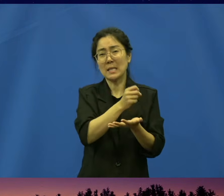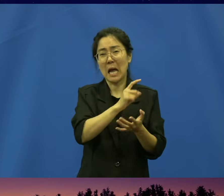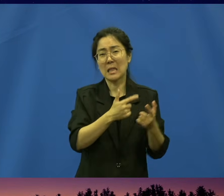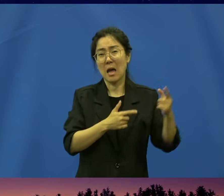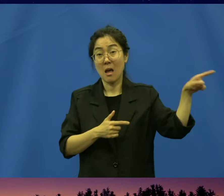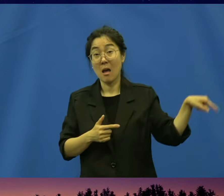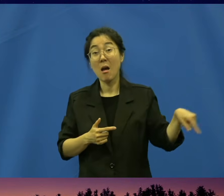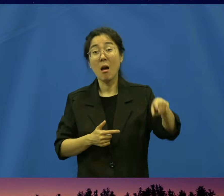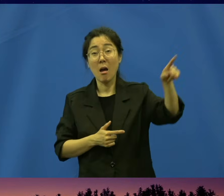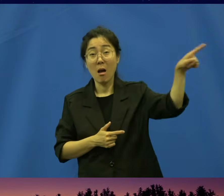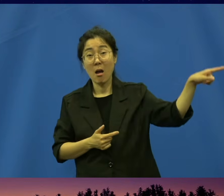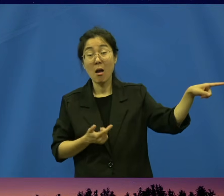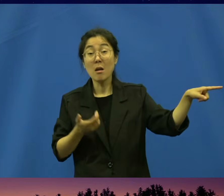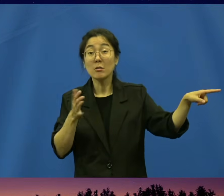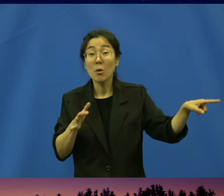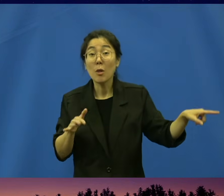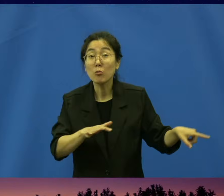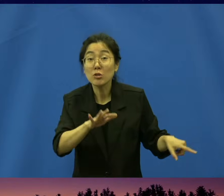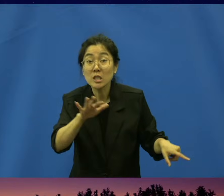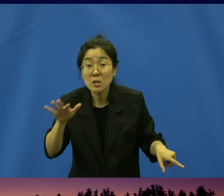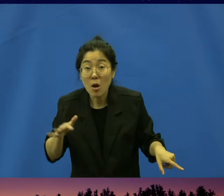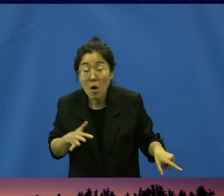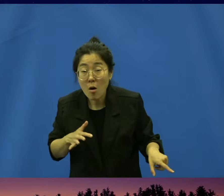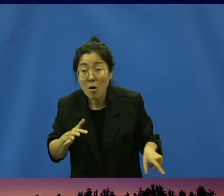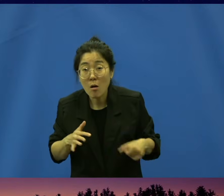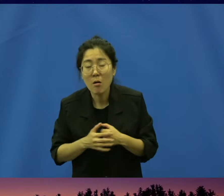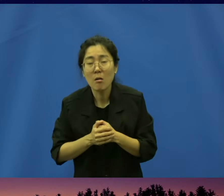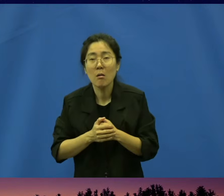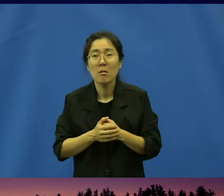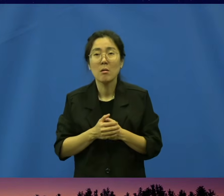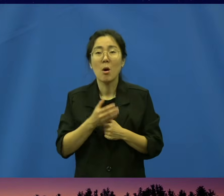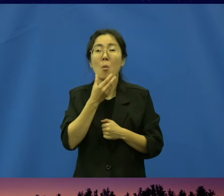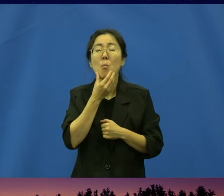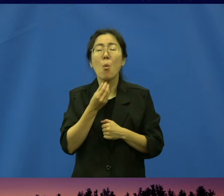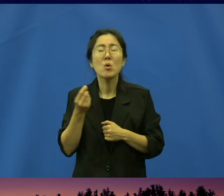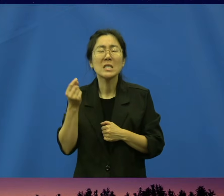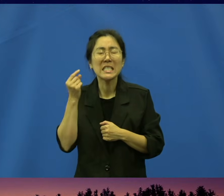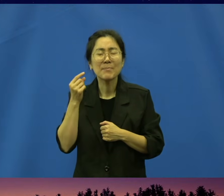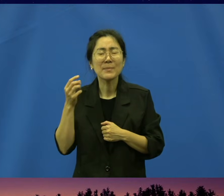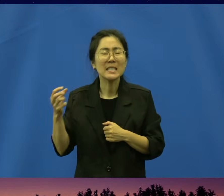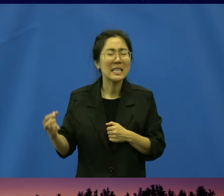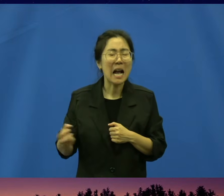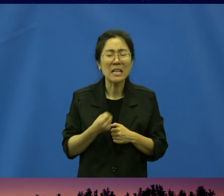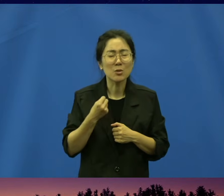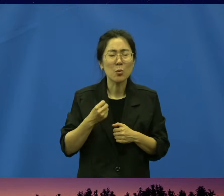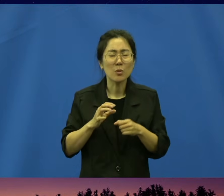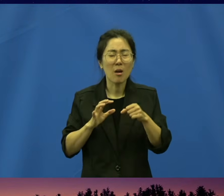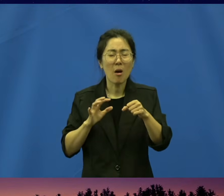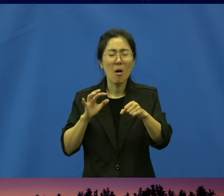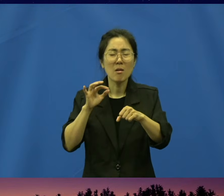그러나 우리가 사도신경에서 고백하는 그 복음적인 내용에 딱 선다면, 그 외에